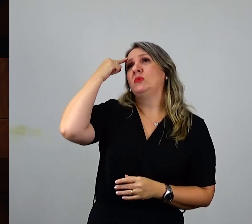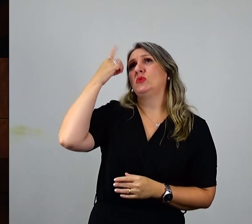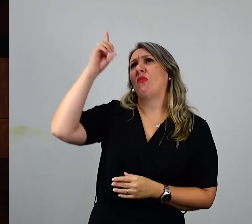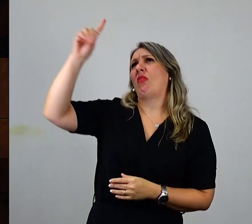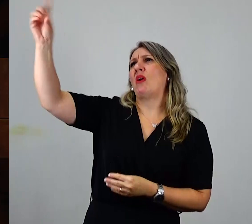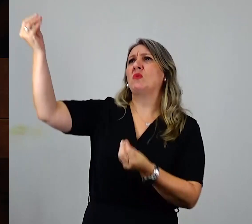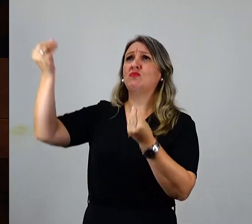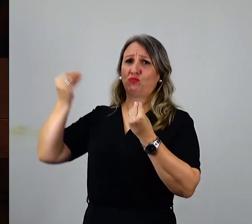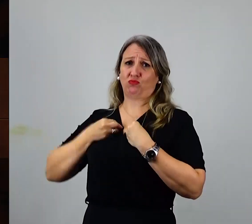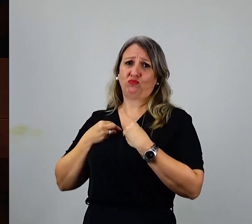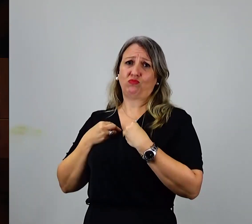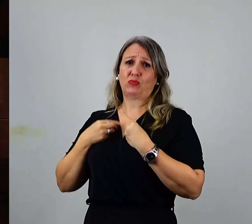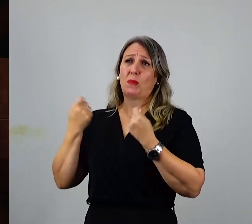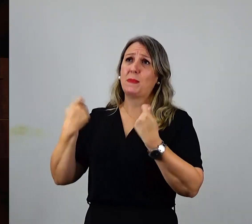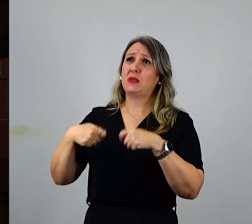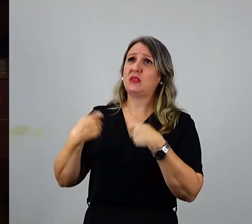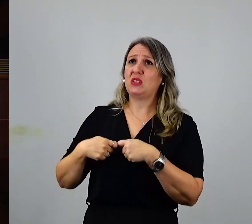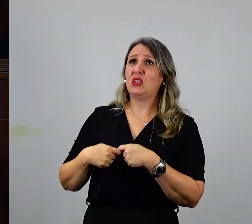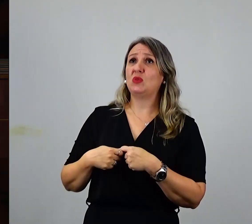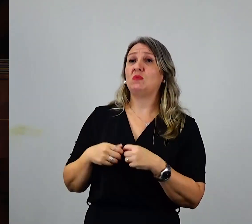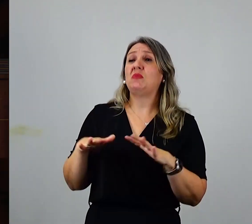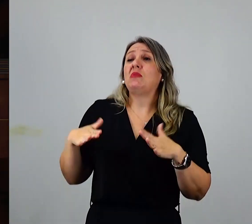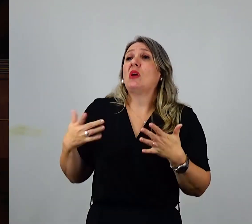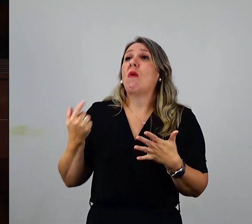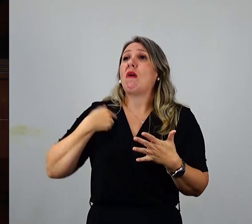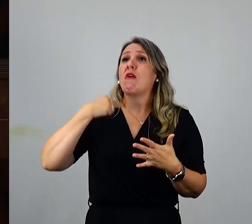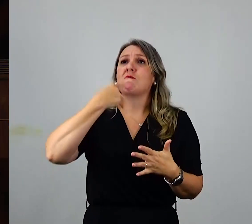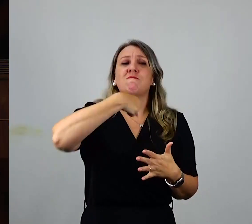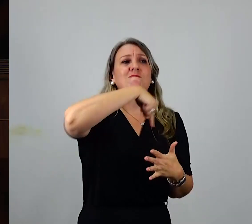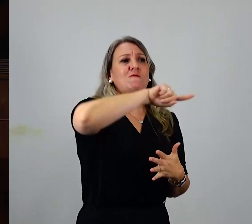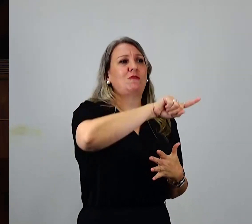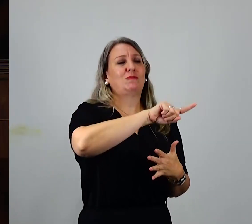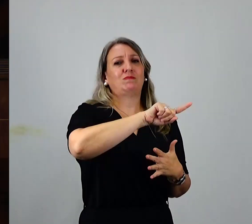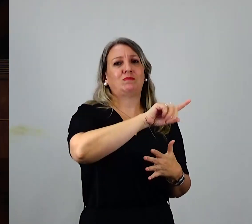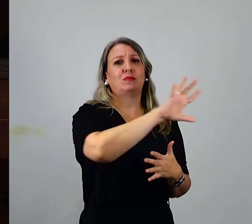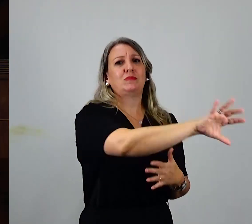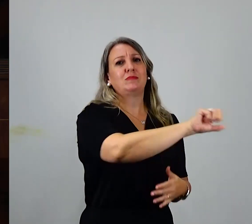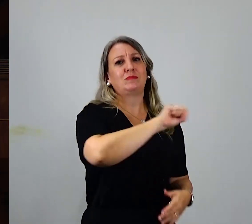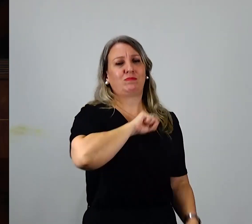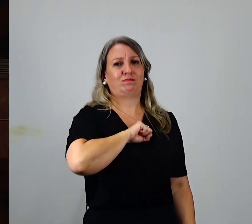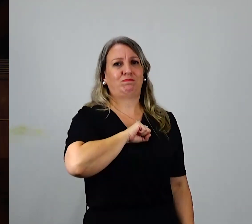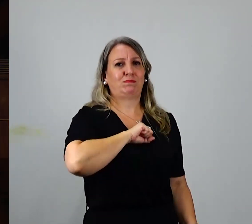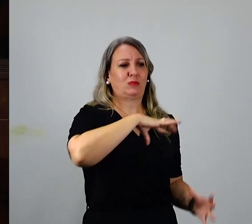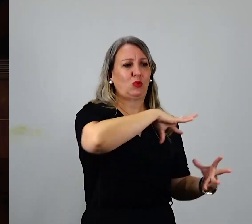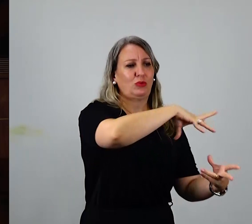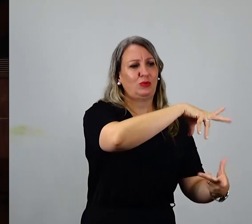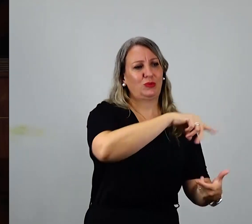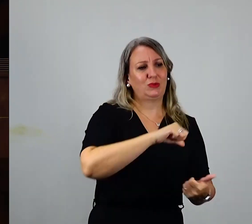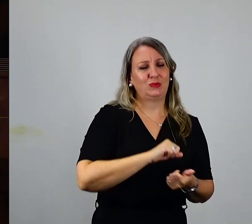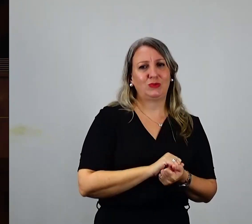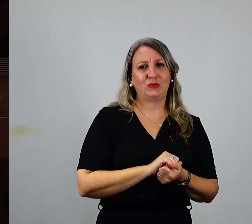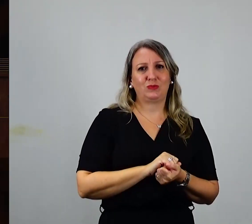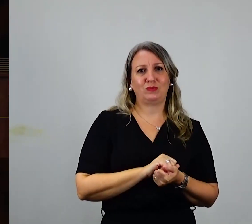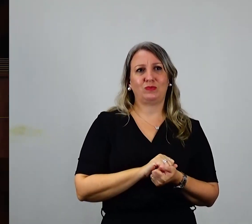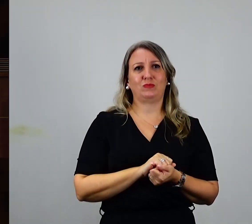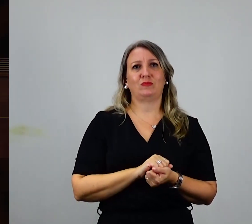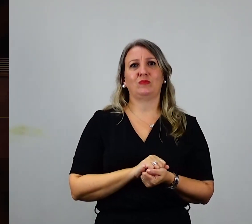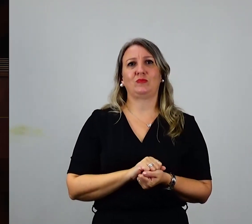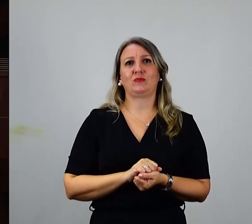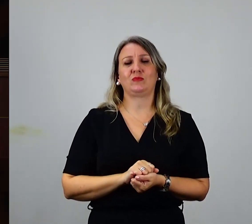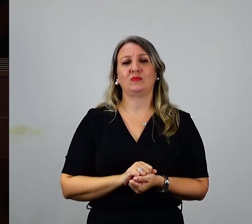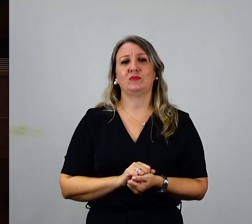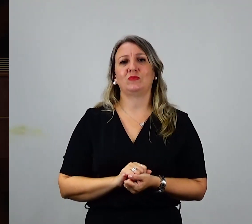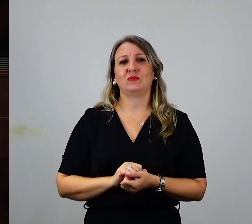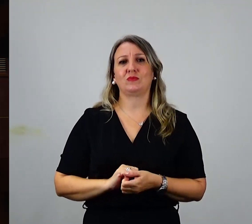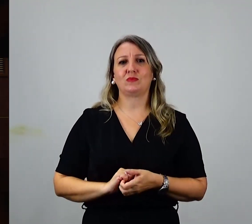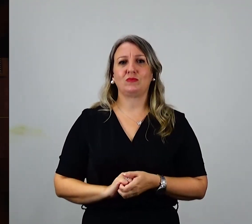Então nós buscamos aquilo que nós achamos que precisamos e que Deus está impedindo a gente de ter.